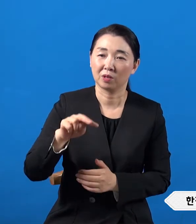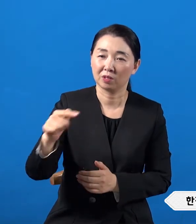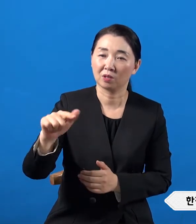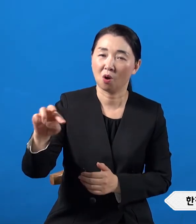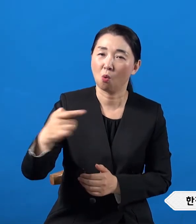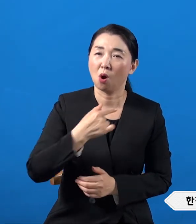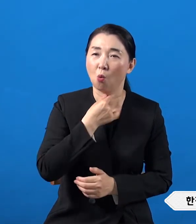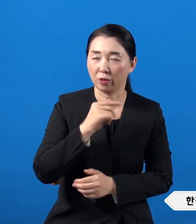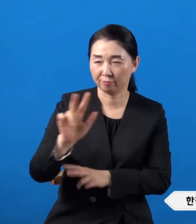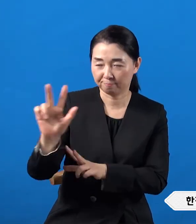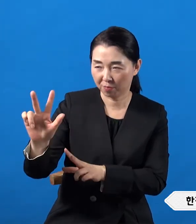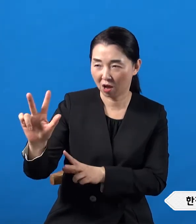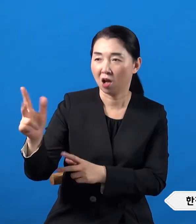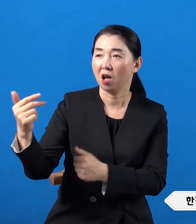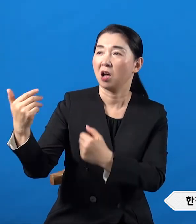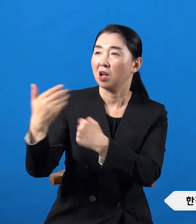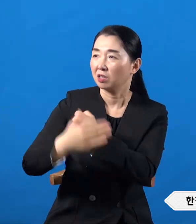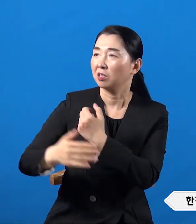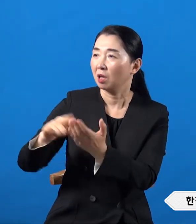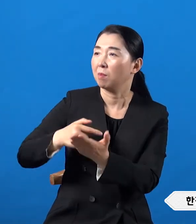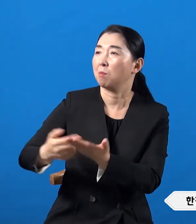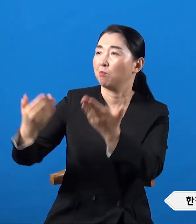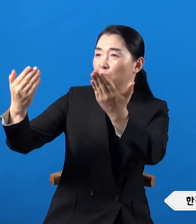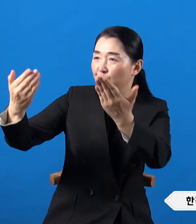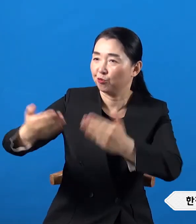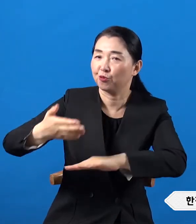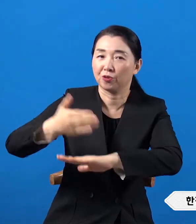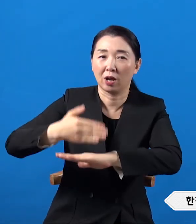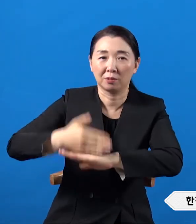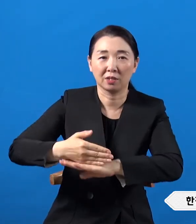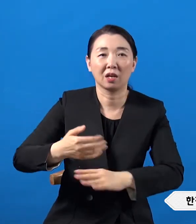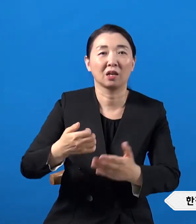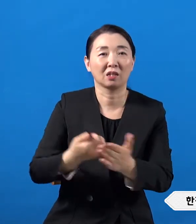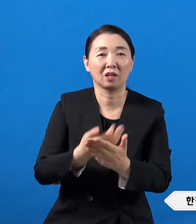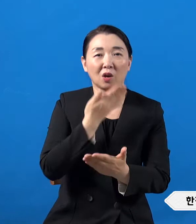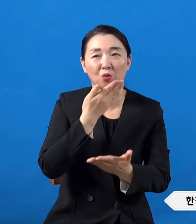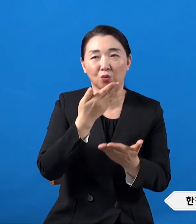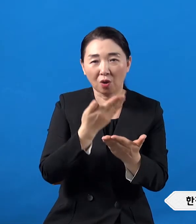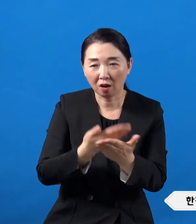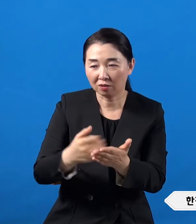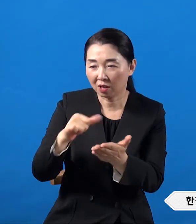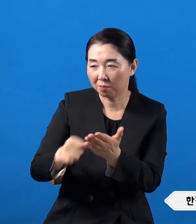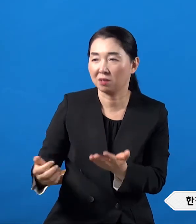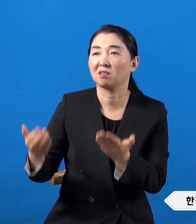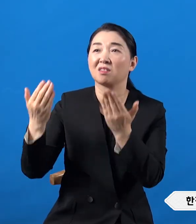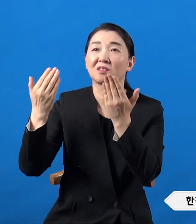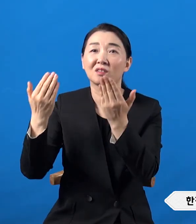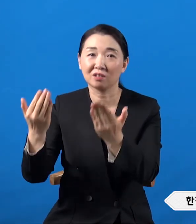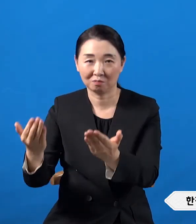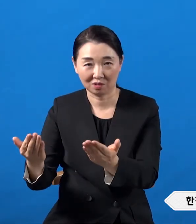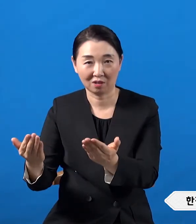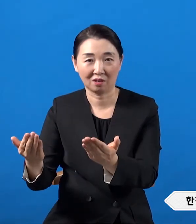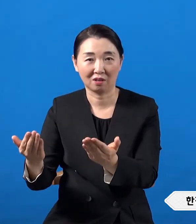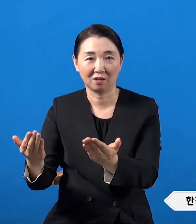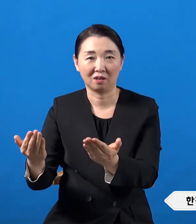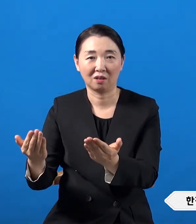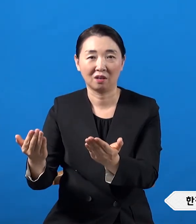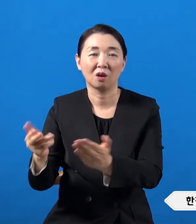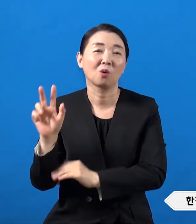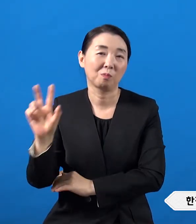서원은 베풀어 주신 은혜가 너무 감사해서 내가 귀한 것을 바치겠습니다